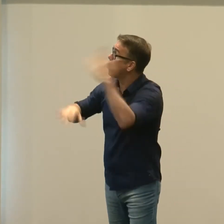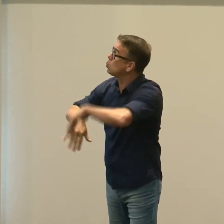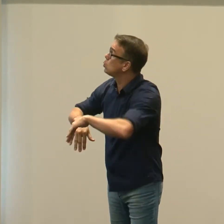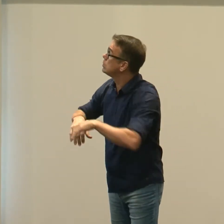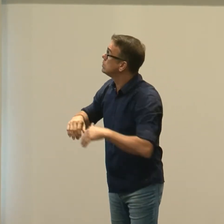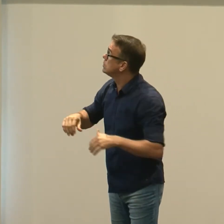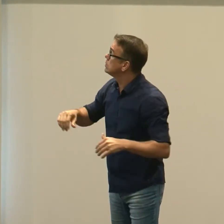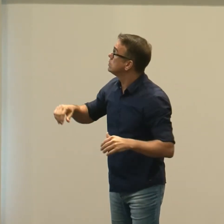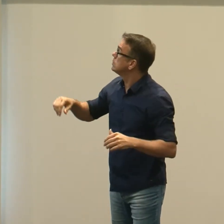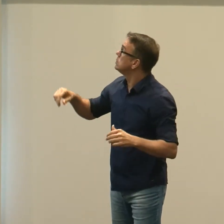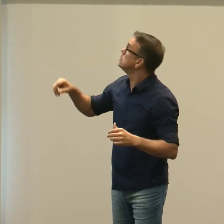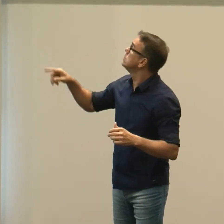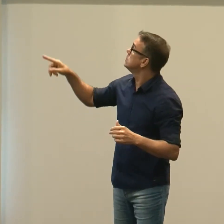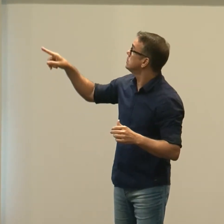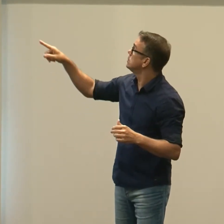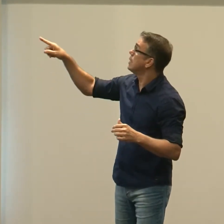Calma, volta um.